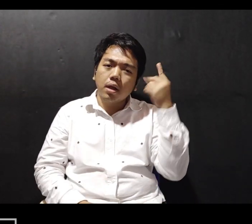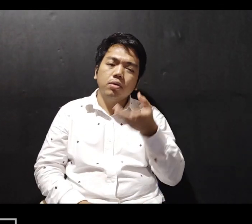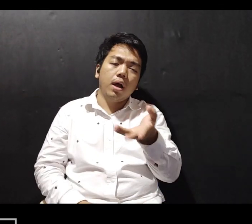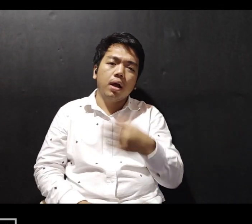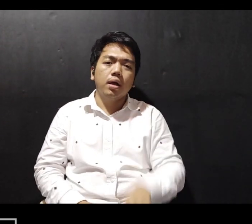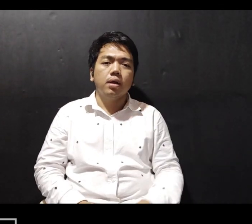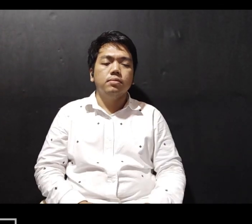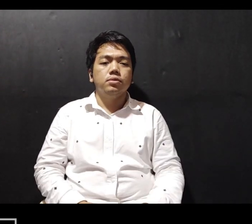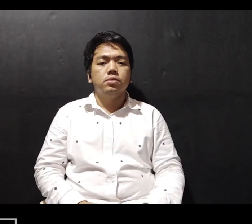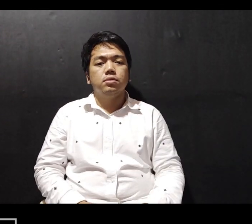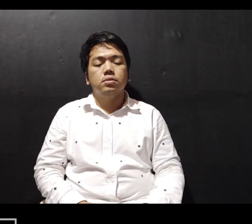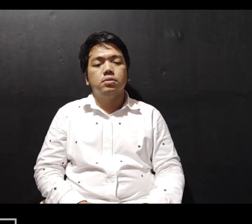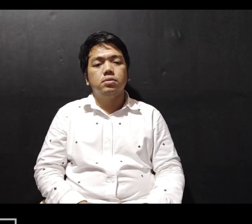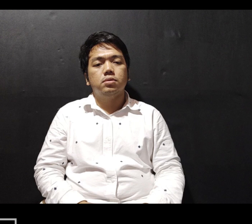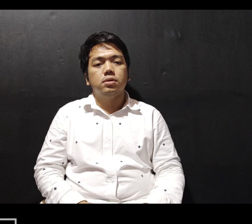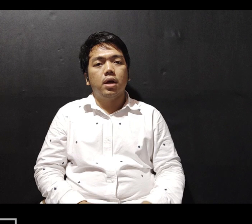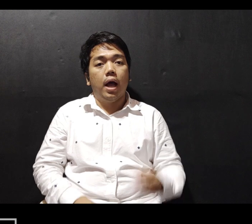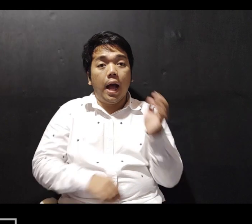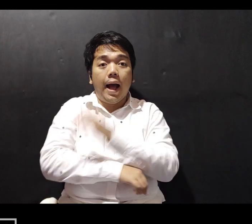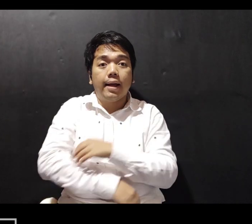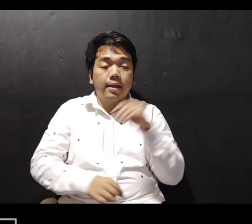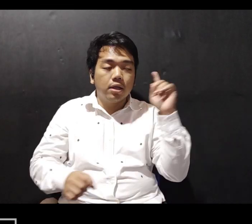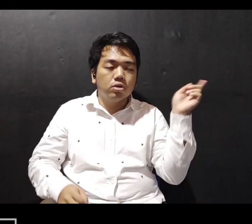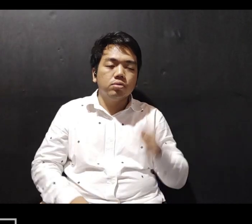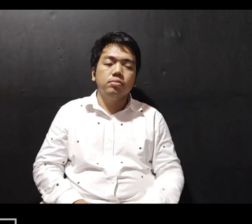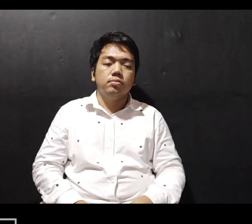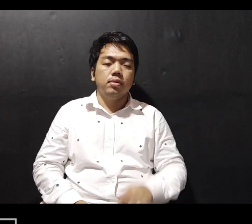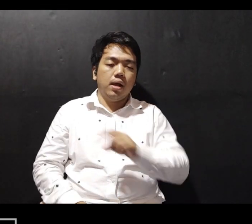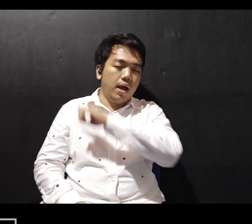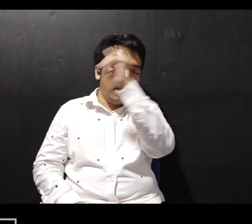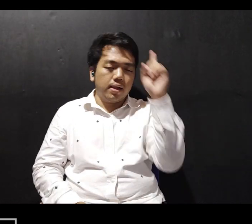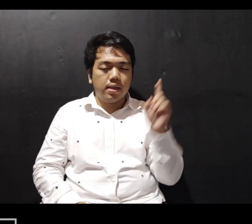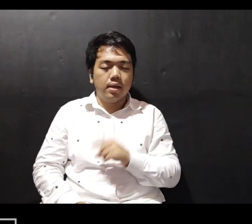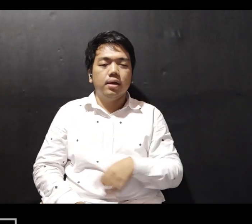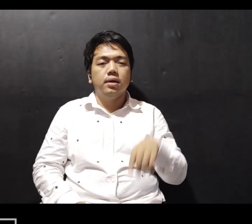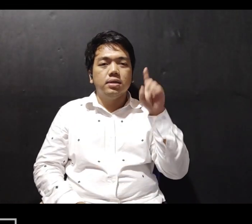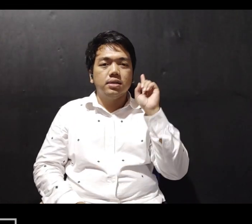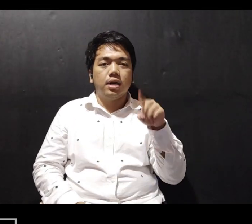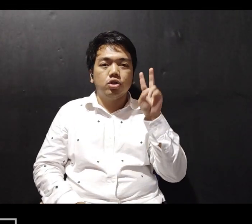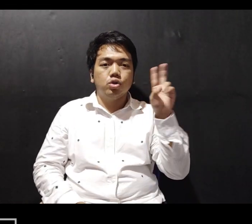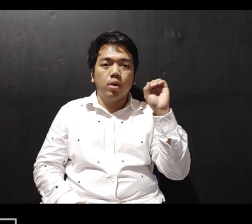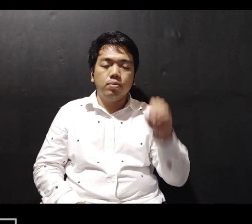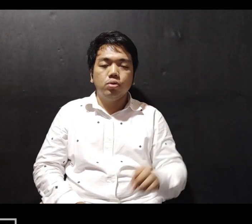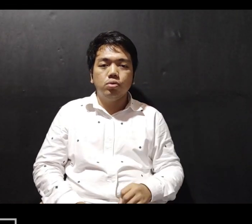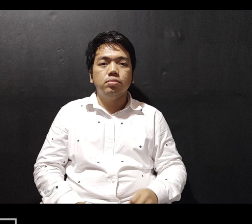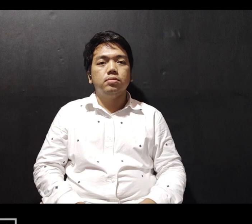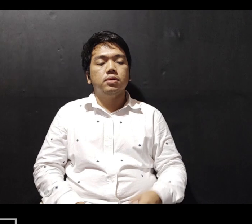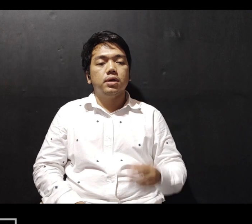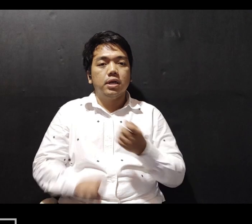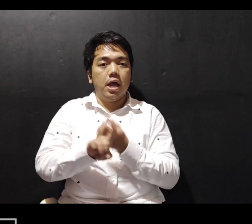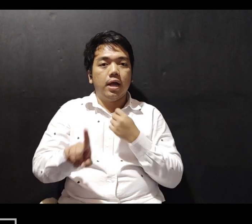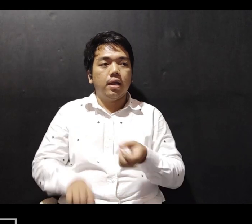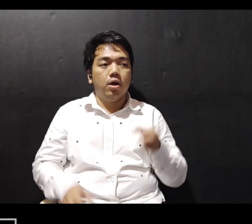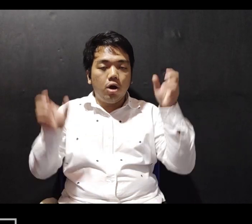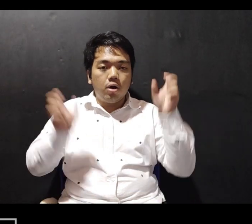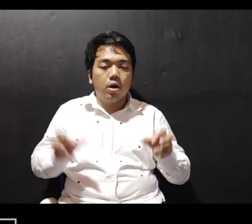pada hari itu hanya 120 daripada 500 orang yang mendengarkan perintah Yesus tinggal di Yerusalem yang